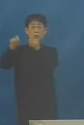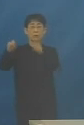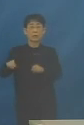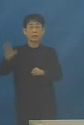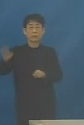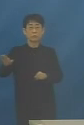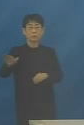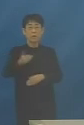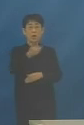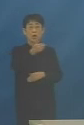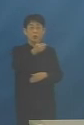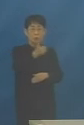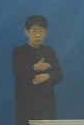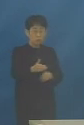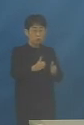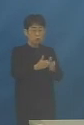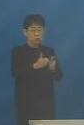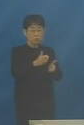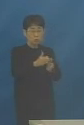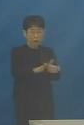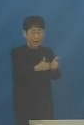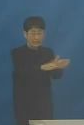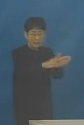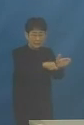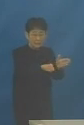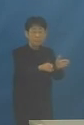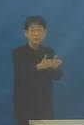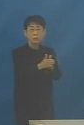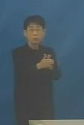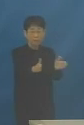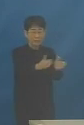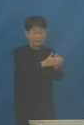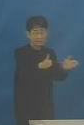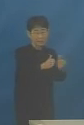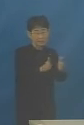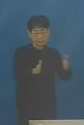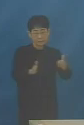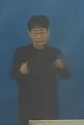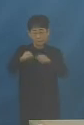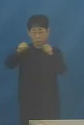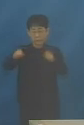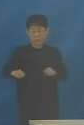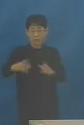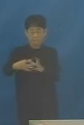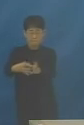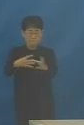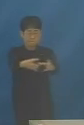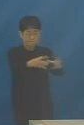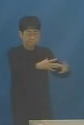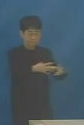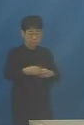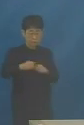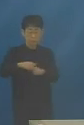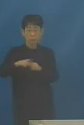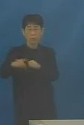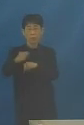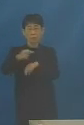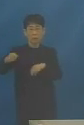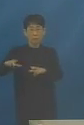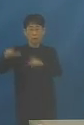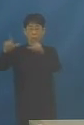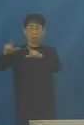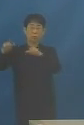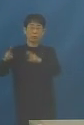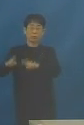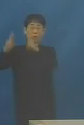割の難しさというのはですからのそういう意味であのなかなかその両方とも仲がやりづらいところでありますけども